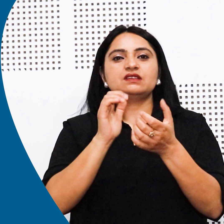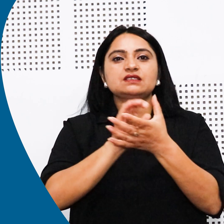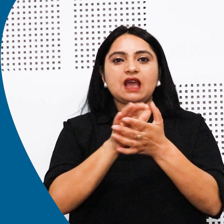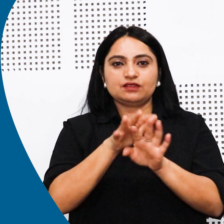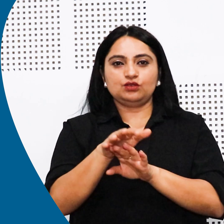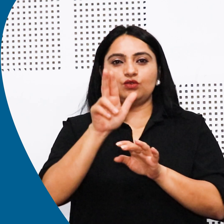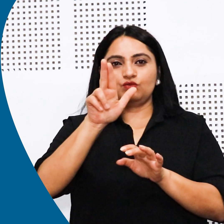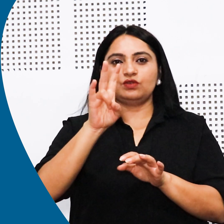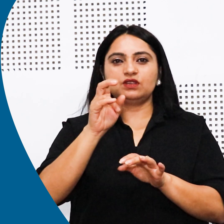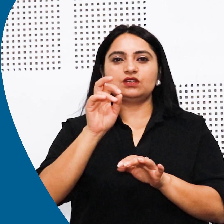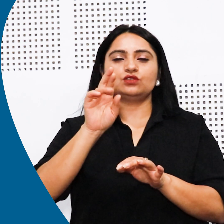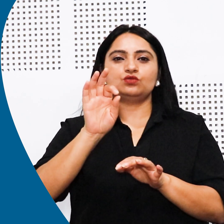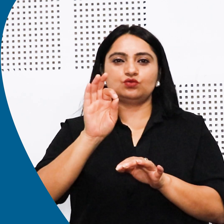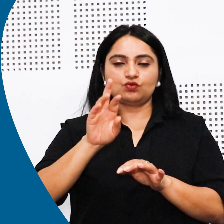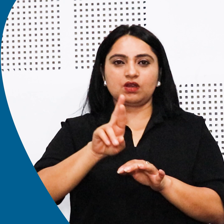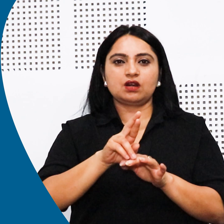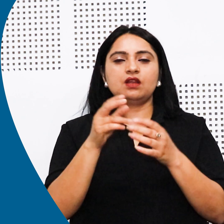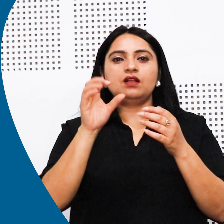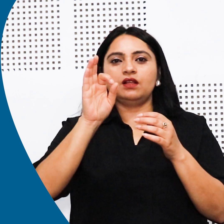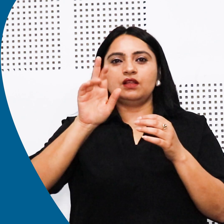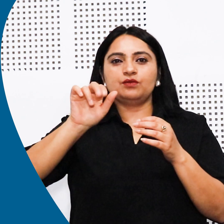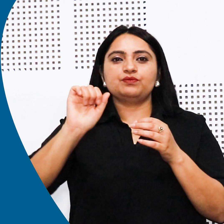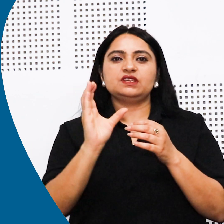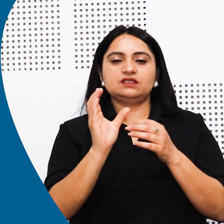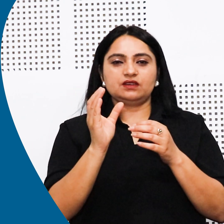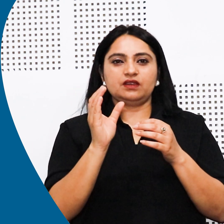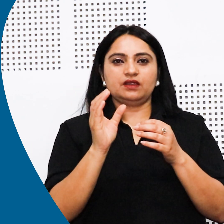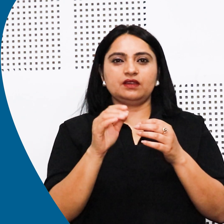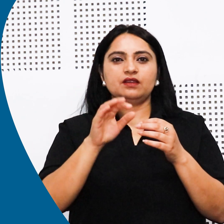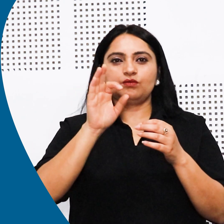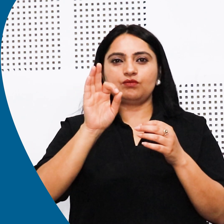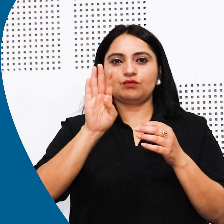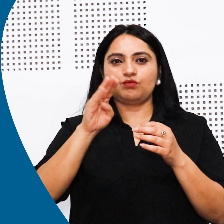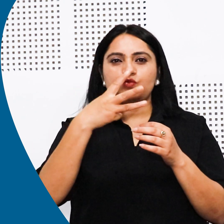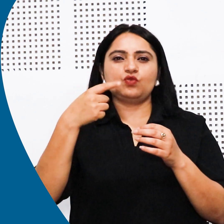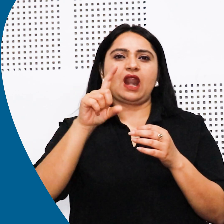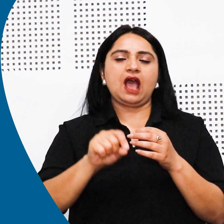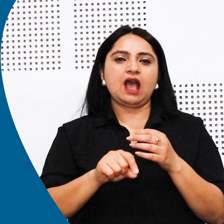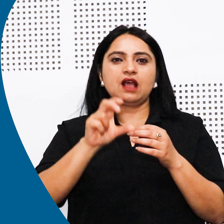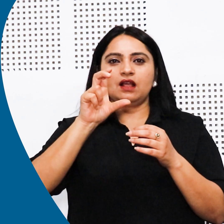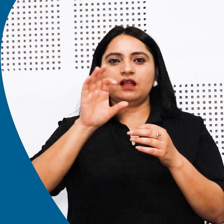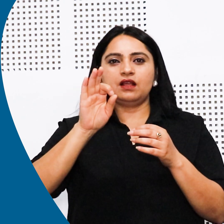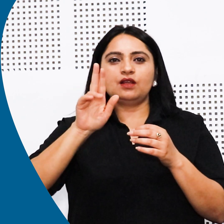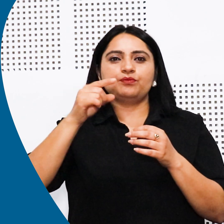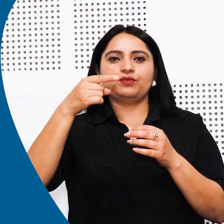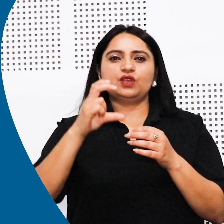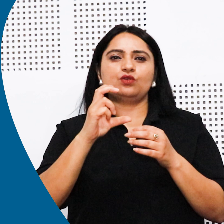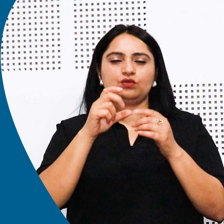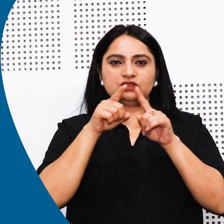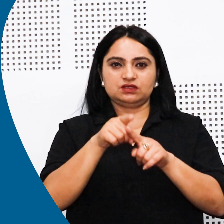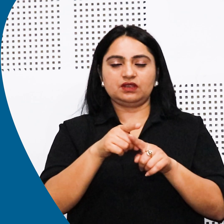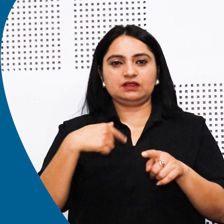साउद, विमला गिरी, विजय बौडेल, तोलाकान्त बगाले, बुना घिमिरे, विनोद महतो, मनकुमार